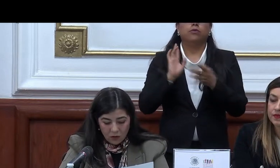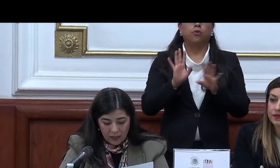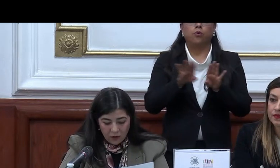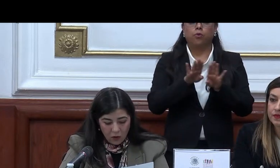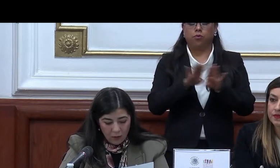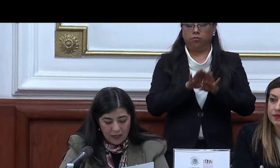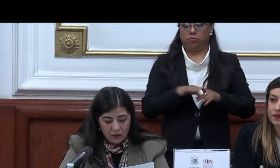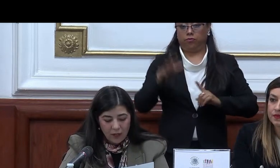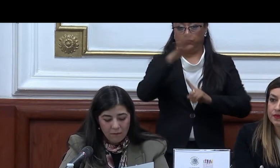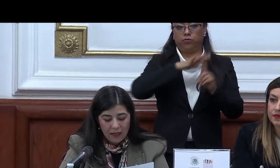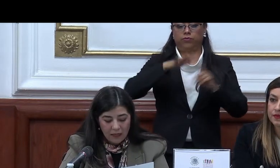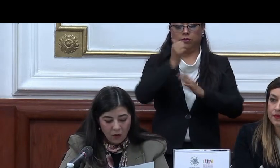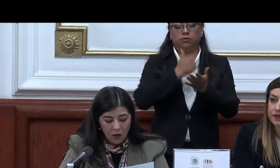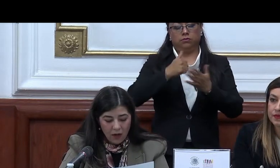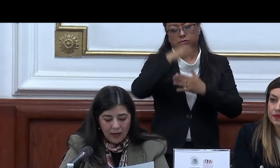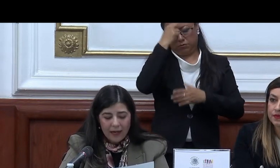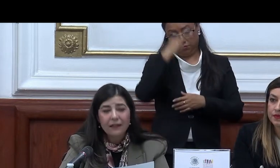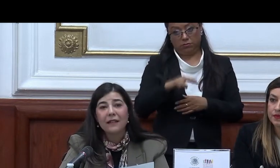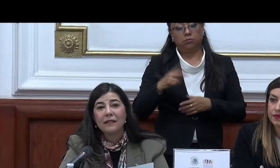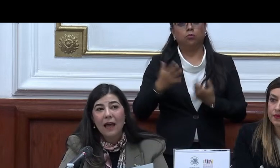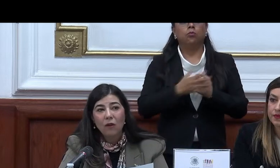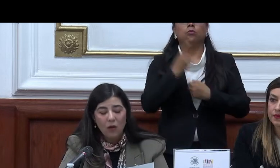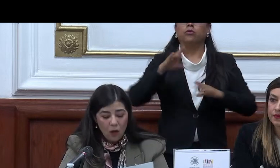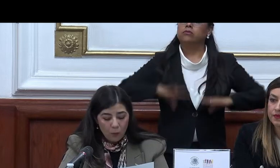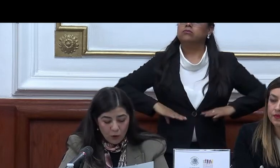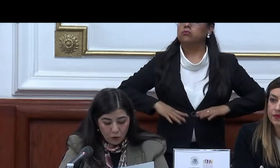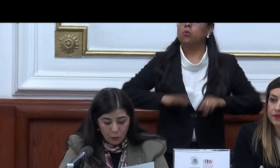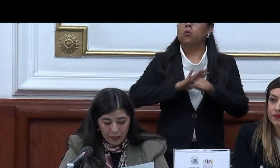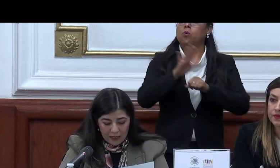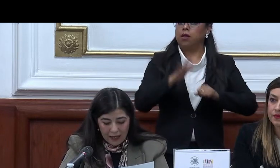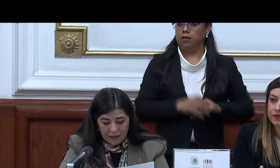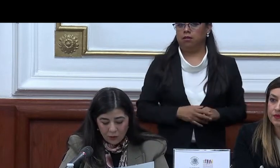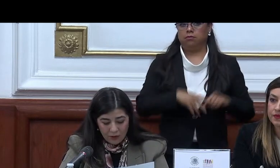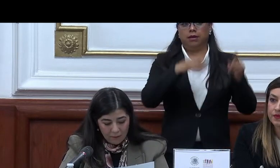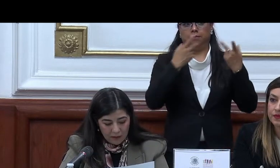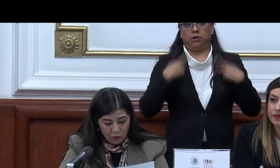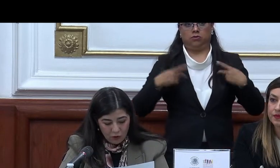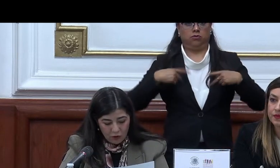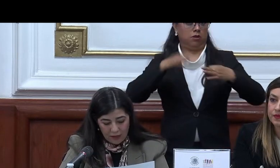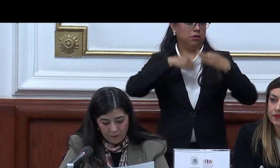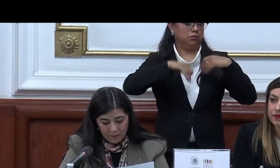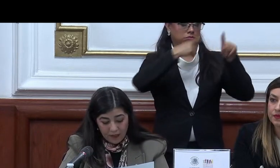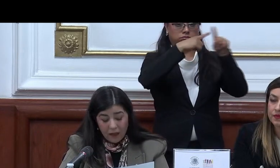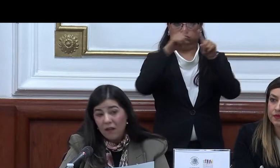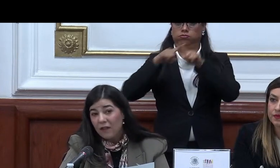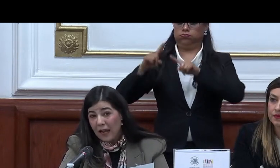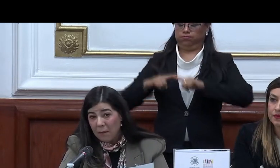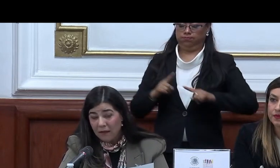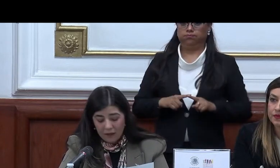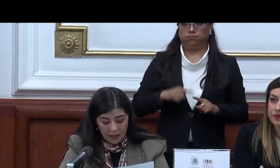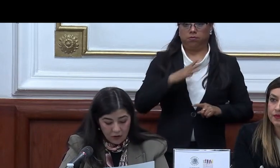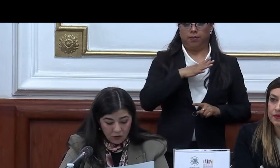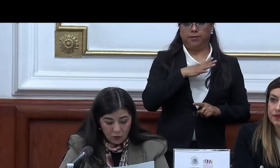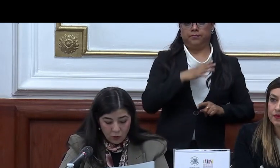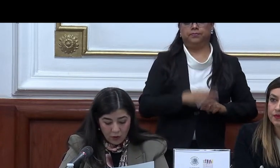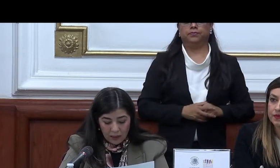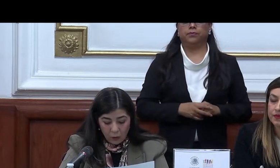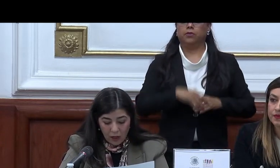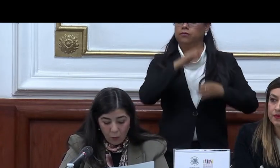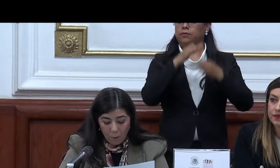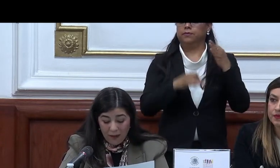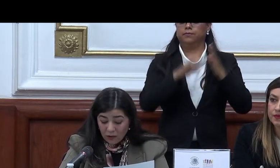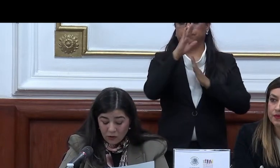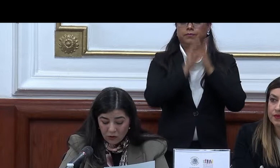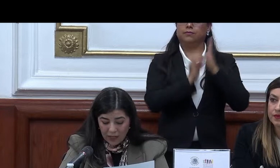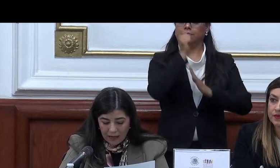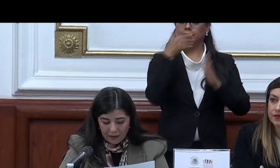en un contexto como el de la Ciudad de México, caracterizado por su pluralidad y su dinamismo social. Finalmente, la Constitución actúa